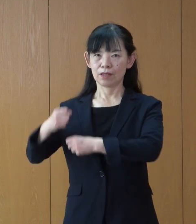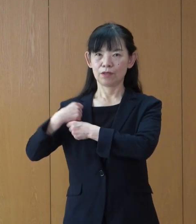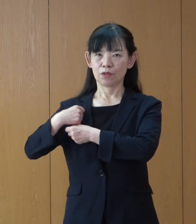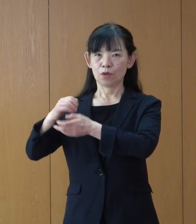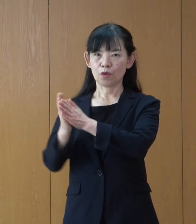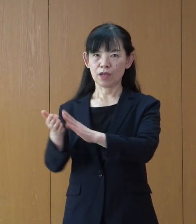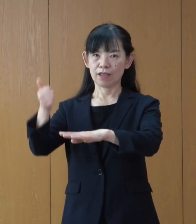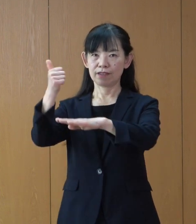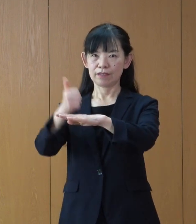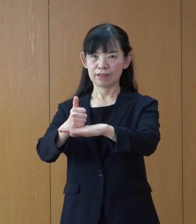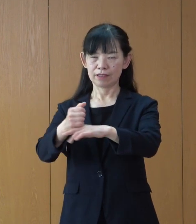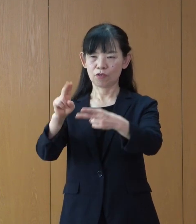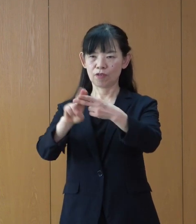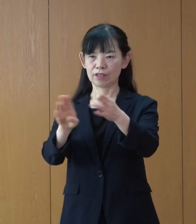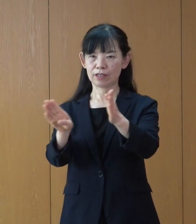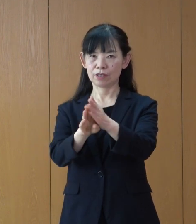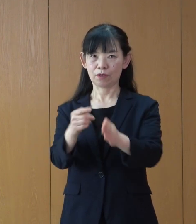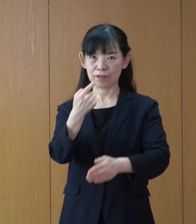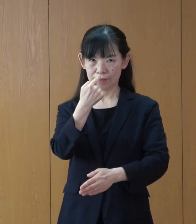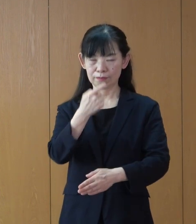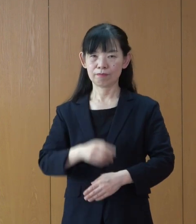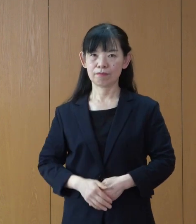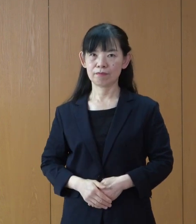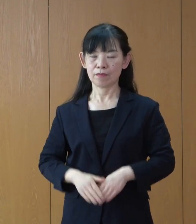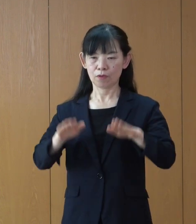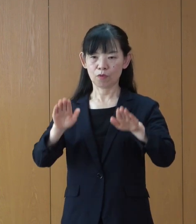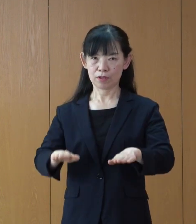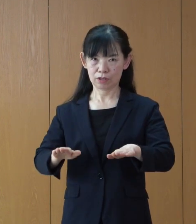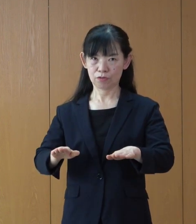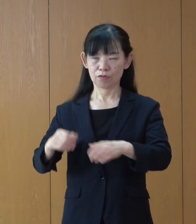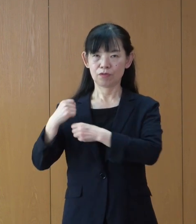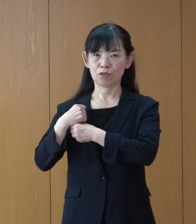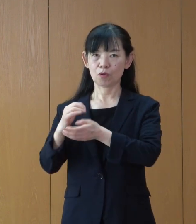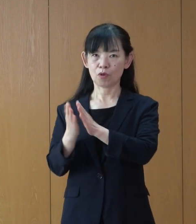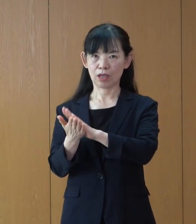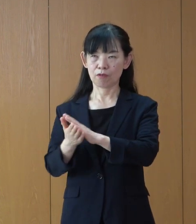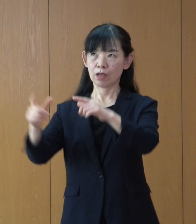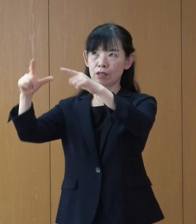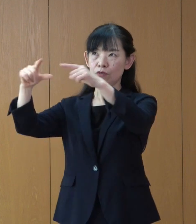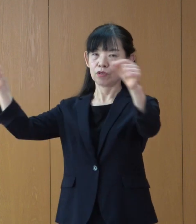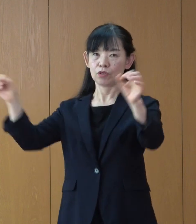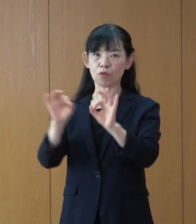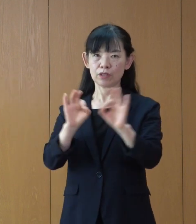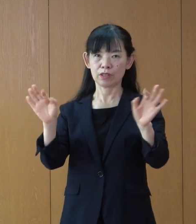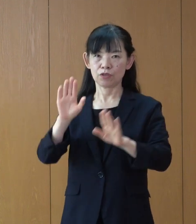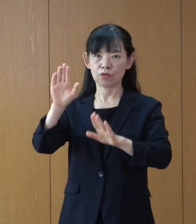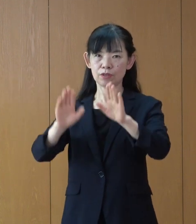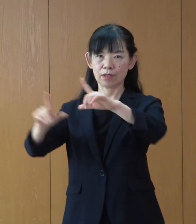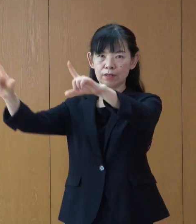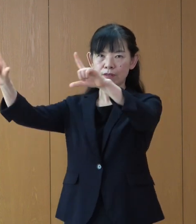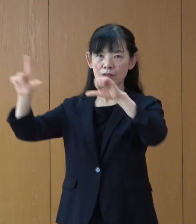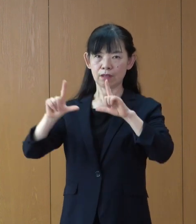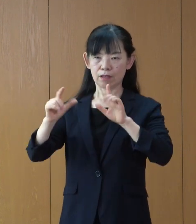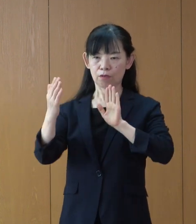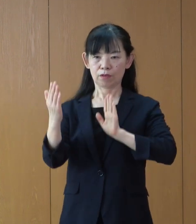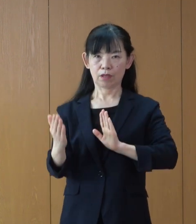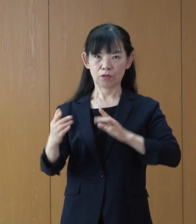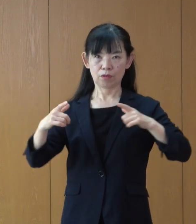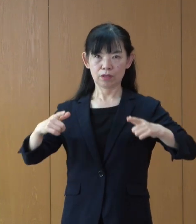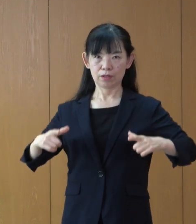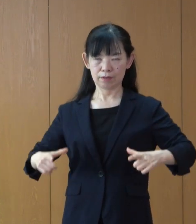兵庫県知事の井戸俊蔵です。本日兵庫県が国の緊急事態宣言の対象地域